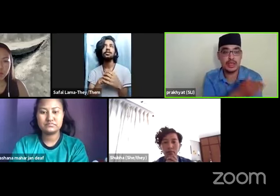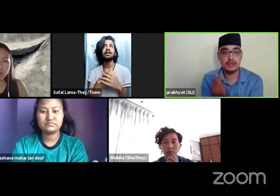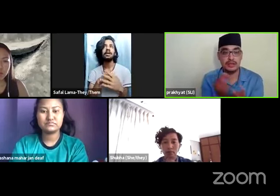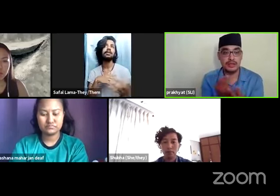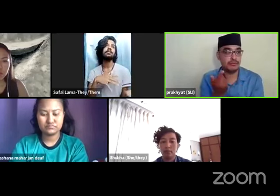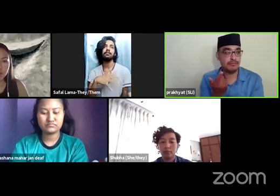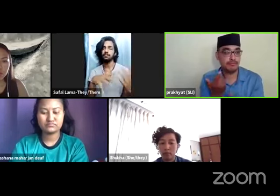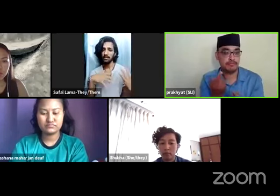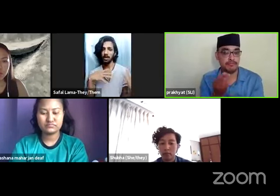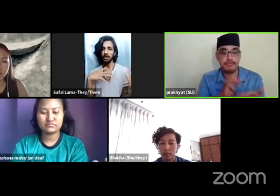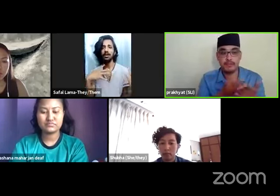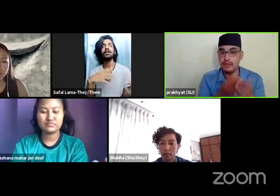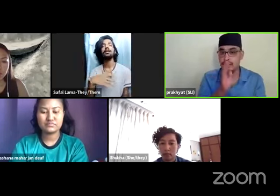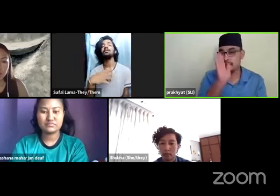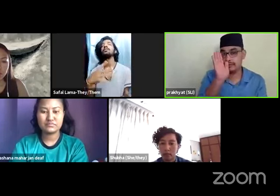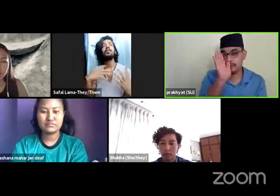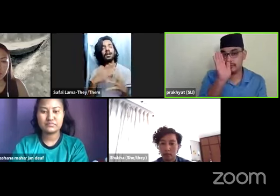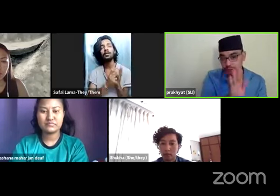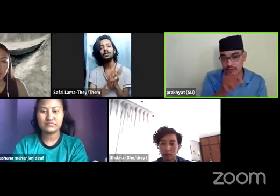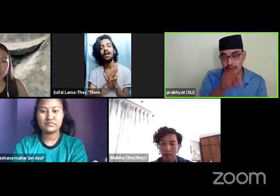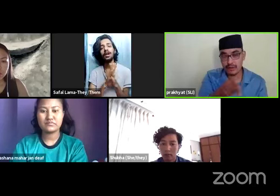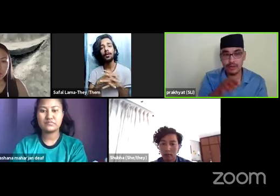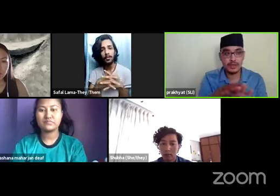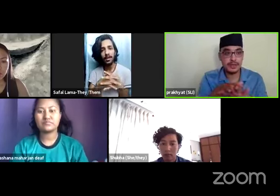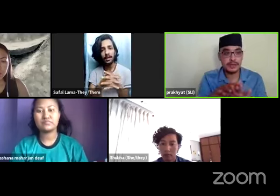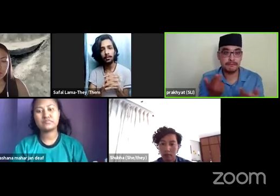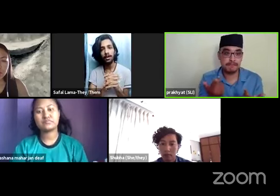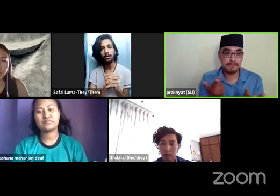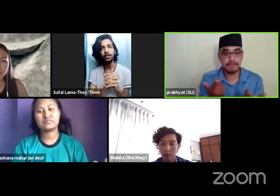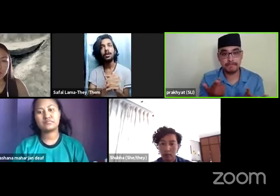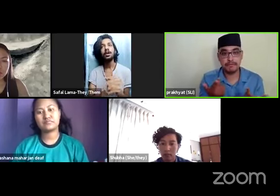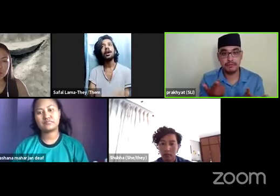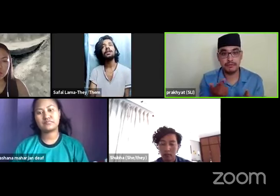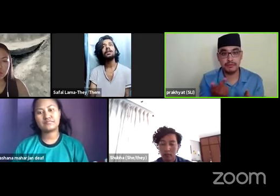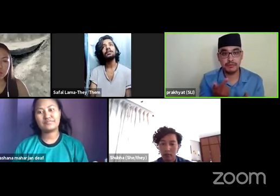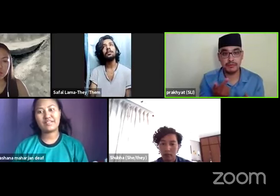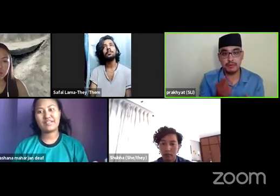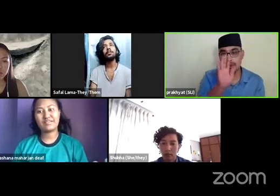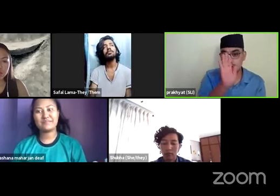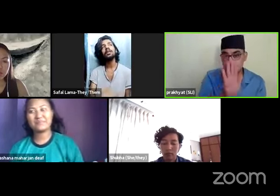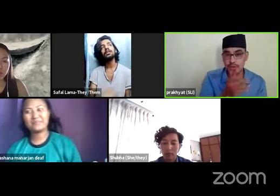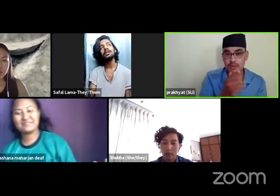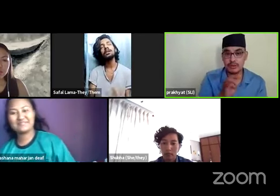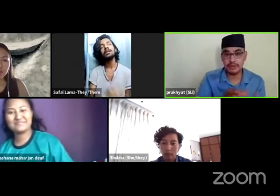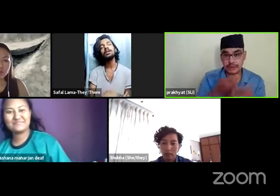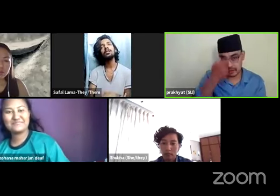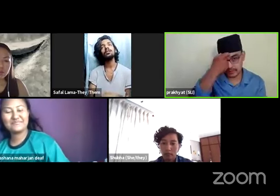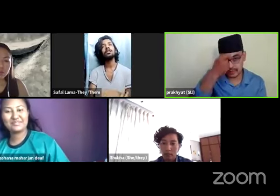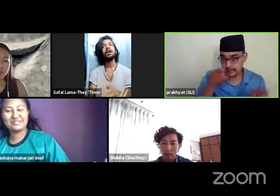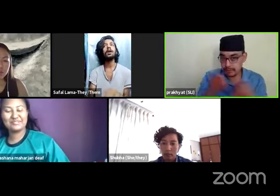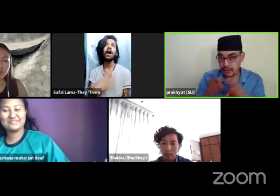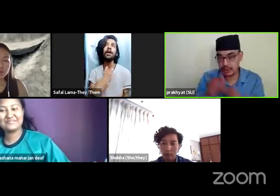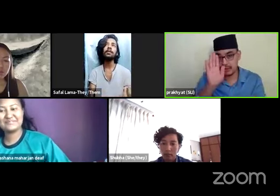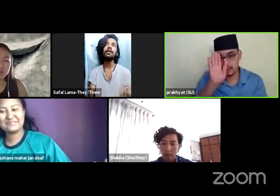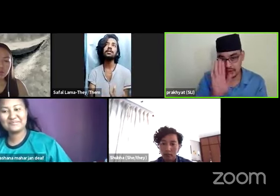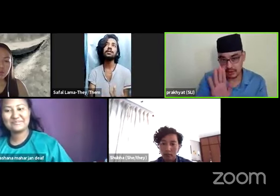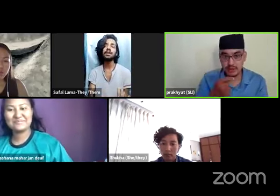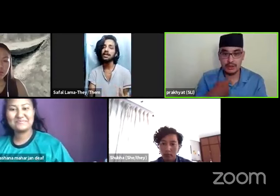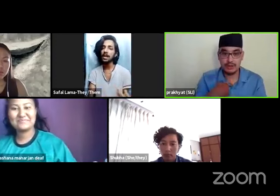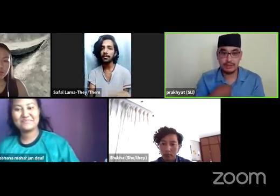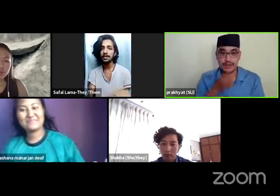यो चाहिँ एकदम अनि भइरहेको कुराहरू प्रब्लमेटिक भयो. अनि के छ भनेपछि मैले चाहिँ कि